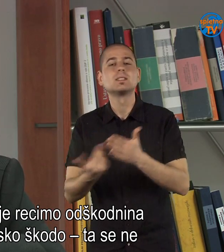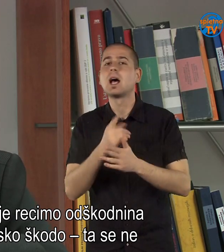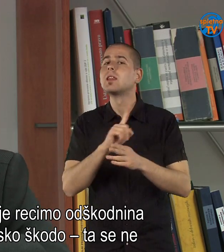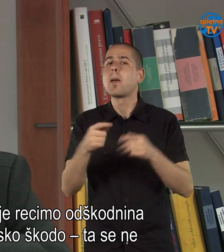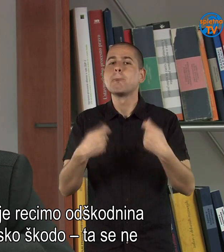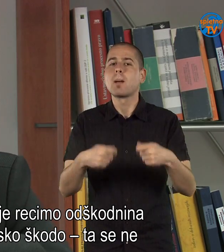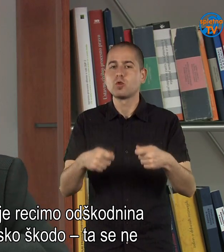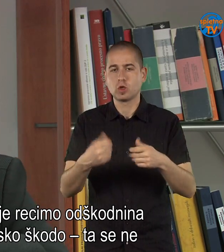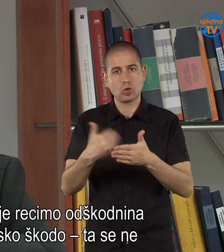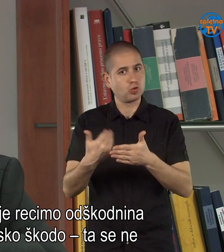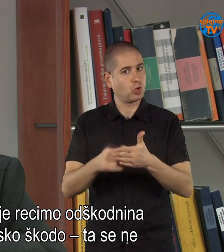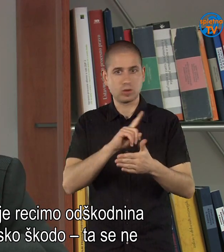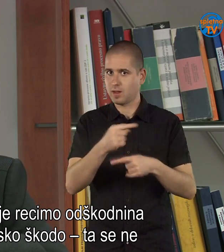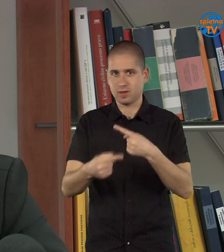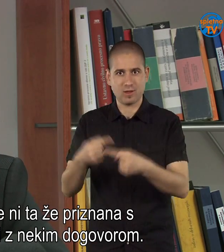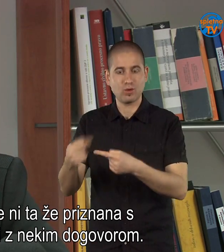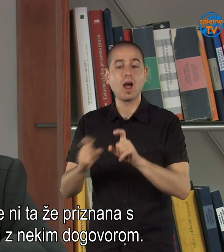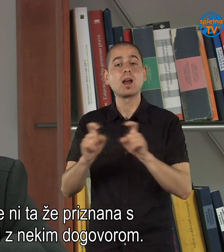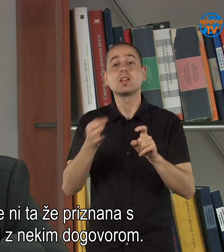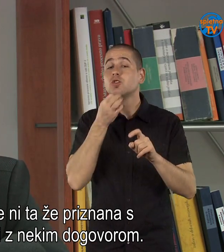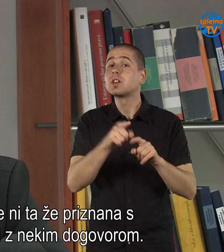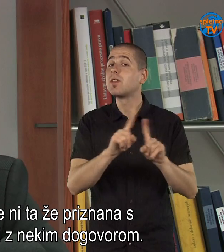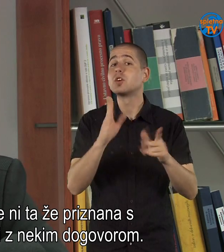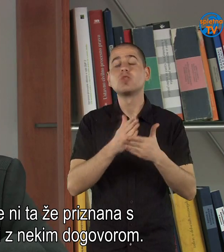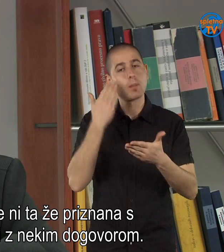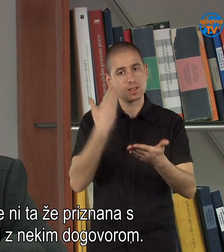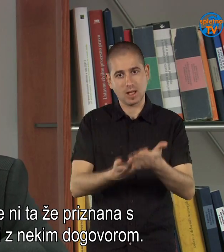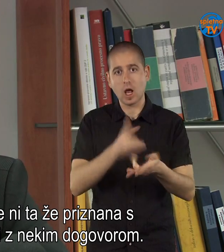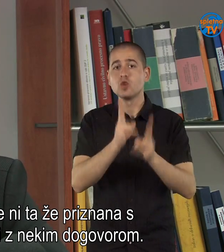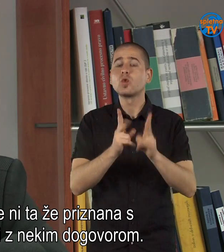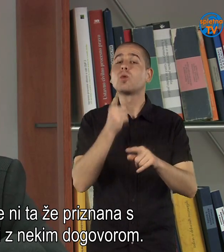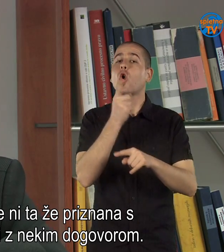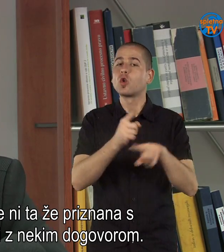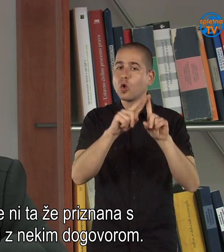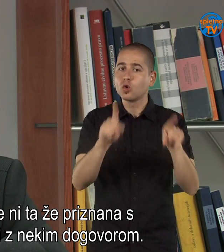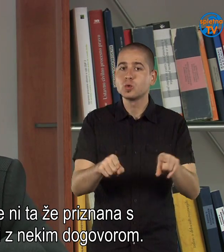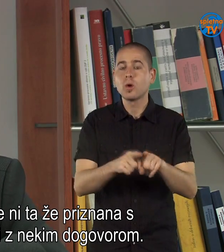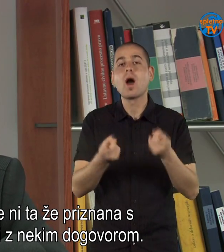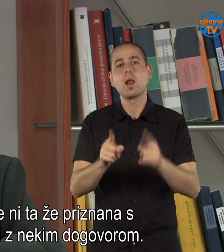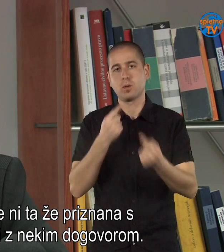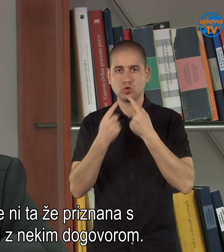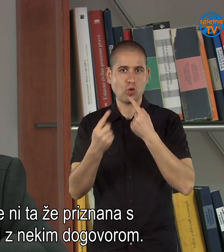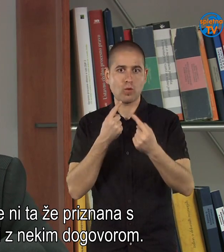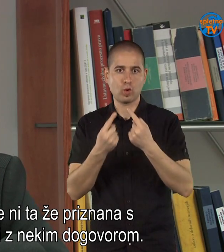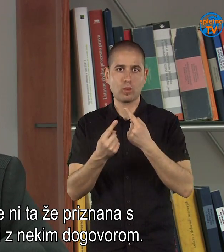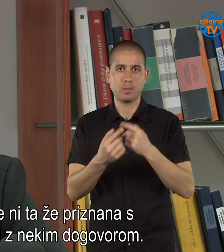za nepremoženjsko škodo se ne deduje, razen če ni ta že priznana s sodno odločbo ali pa z nekim dogovorom.